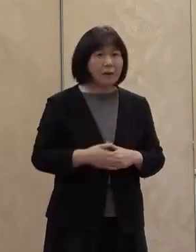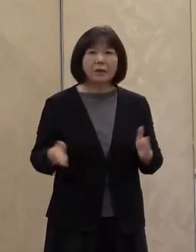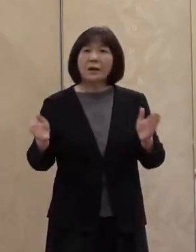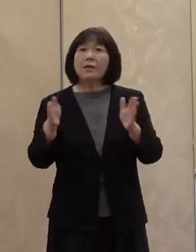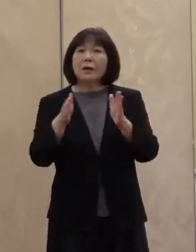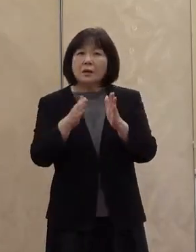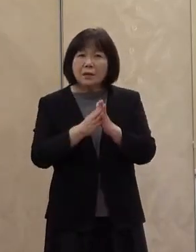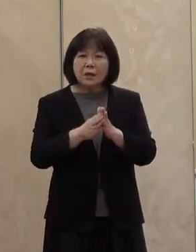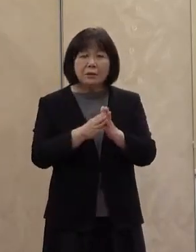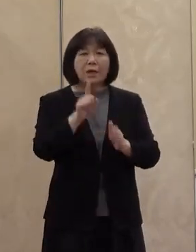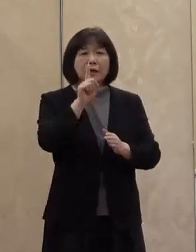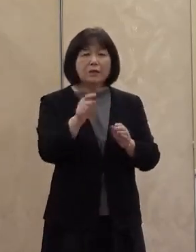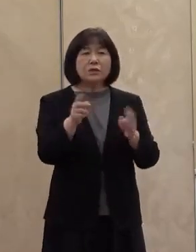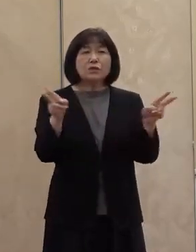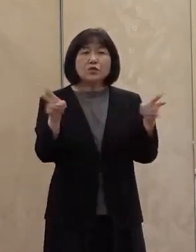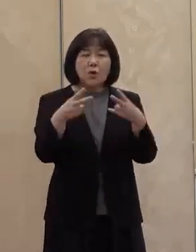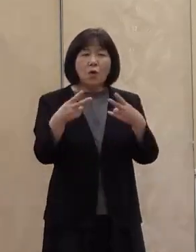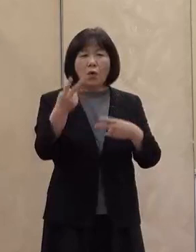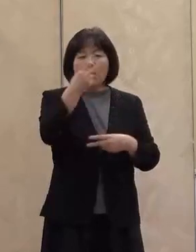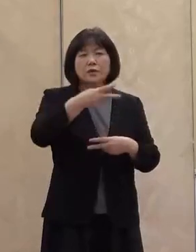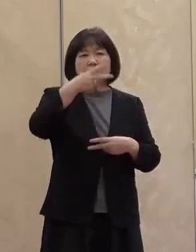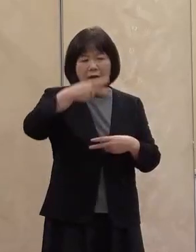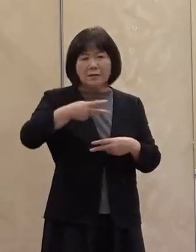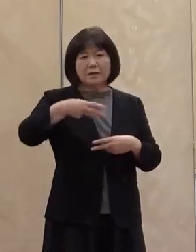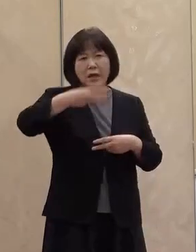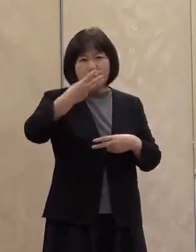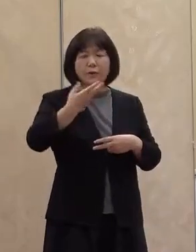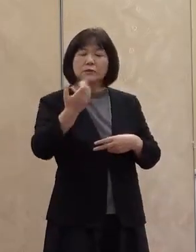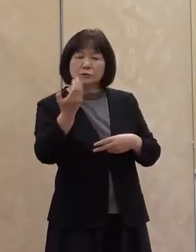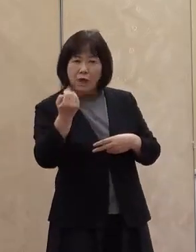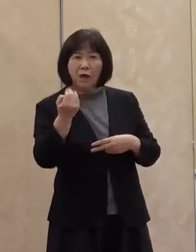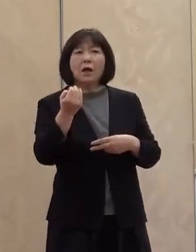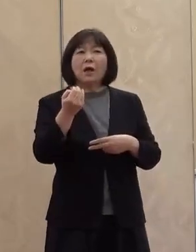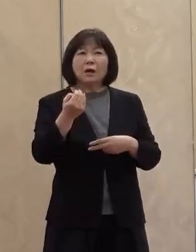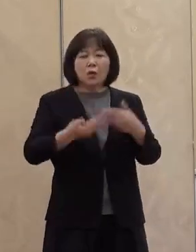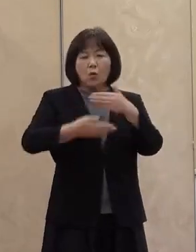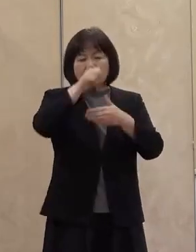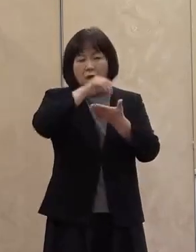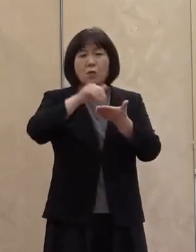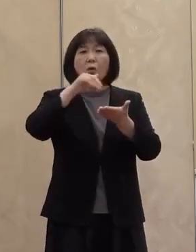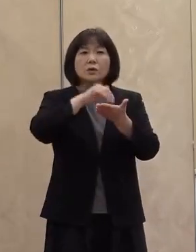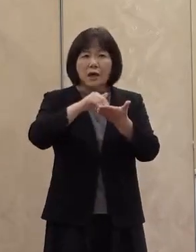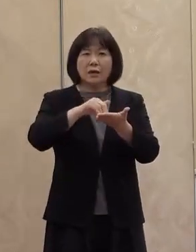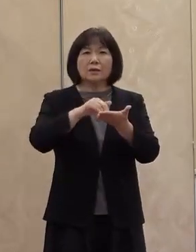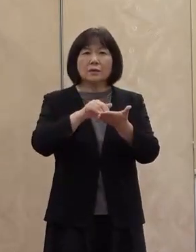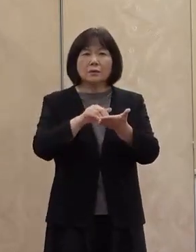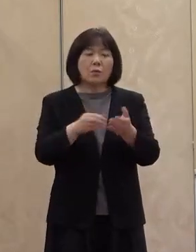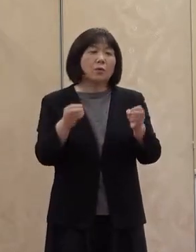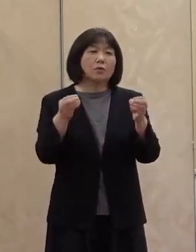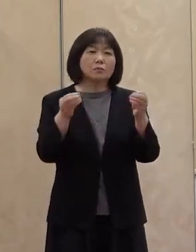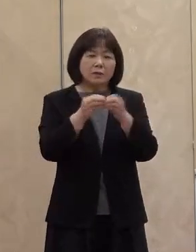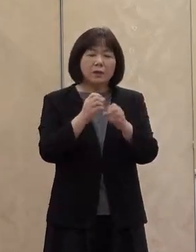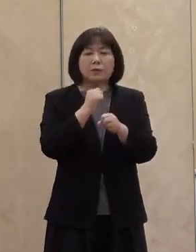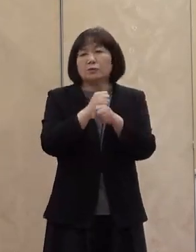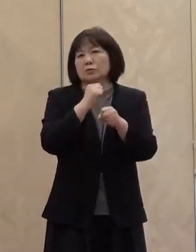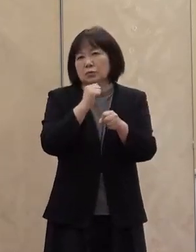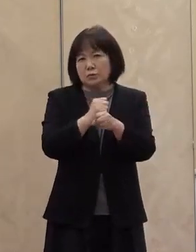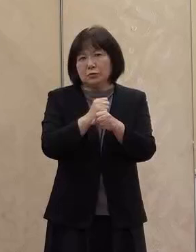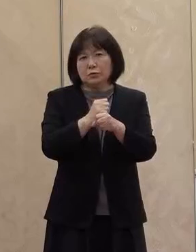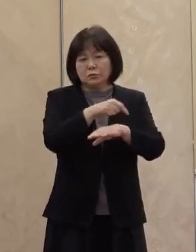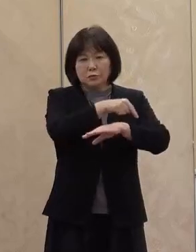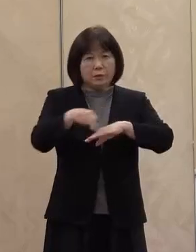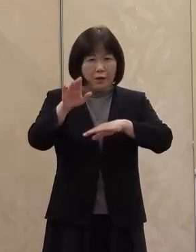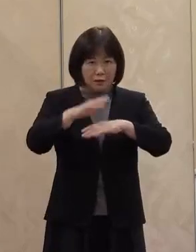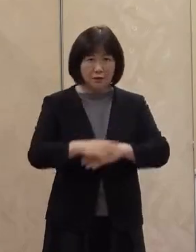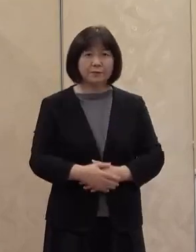せて1兆2366円の補正予算を今までで国会を入れて組むということにな